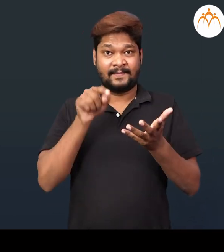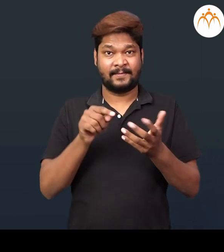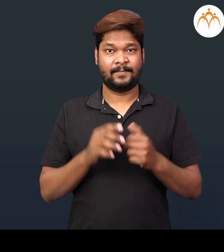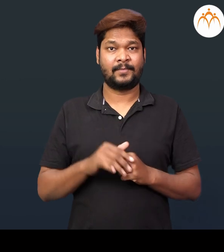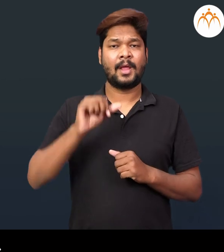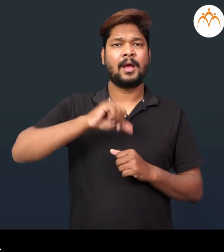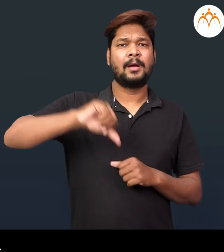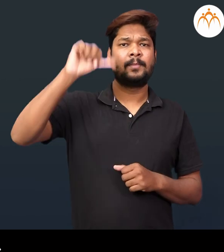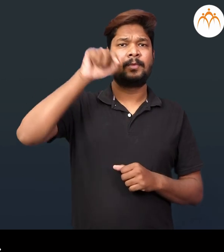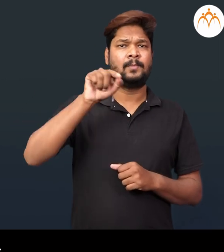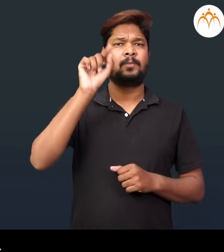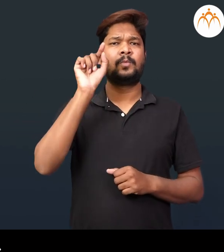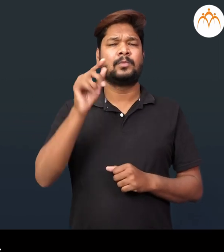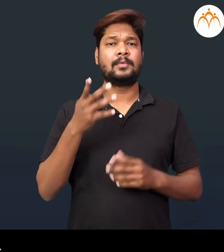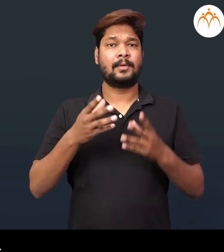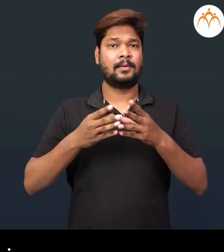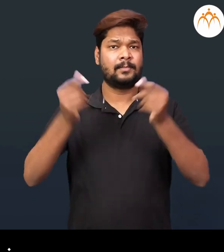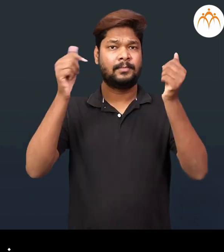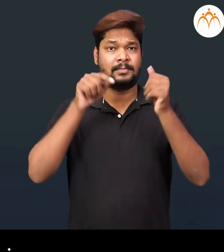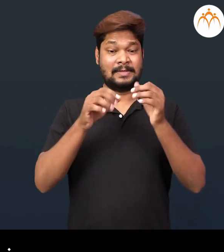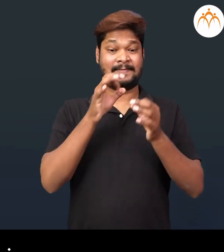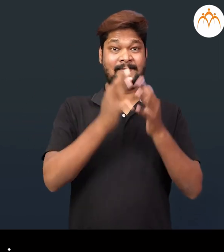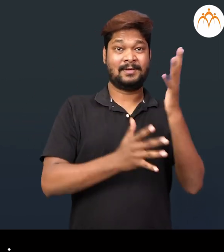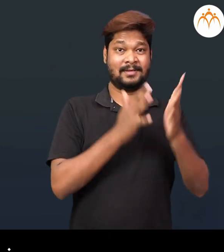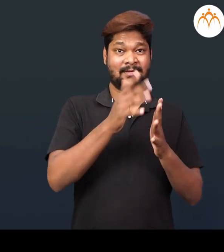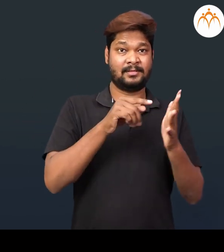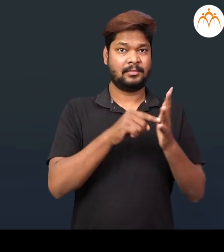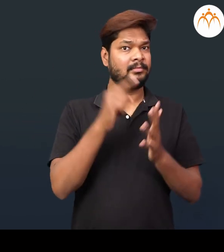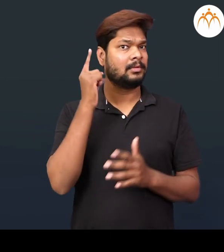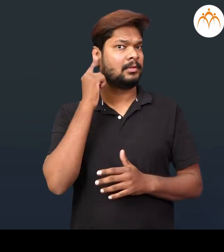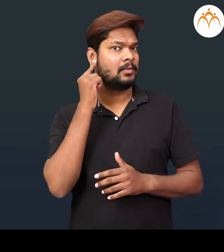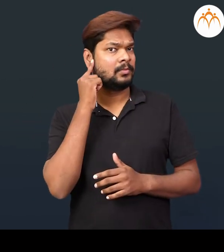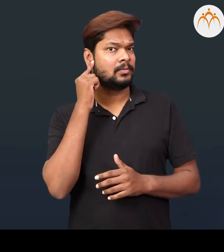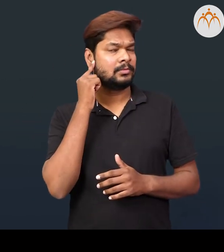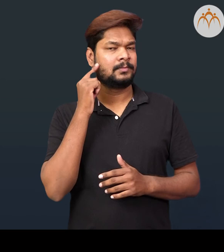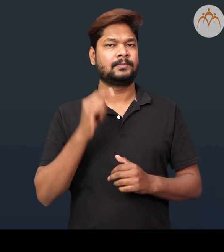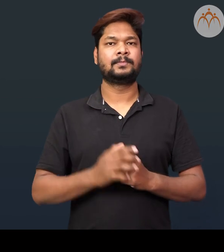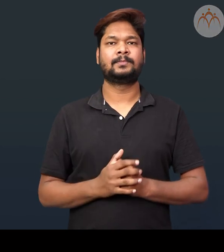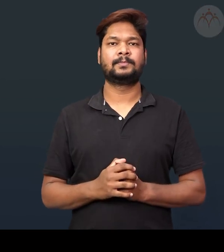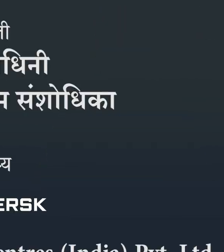घनता, द्रवणांक, उत्कलनांक, नादमयता.